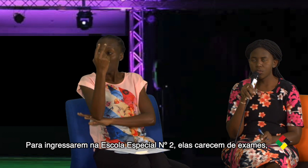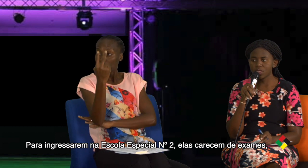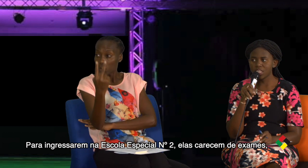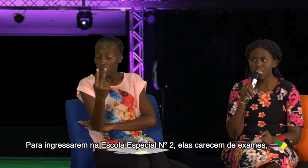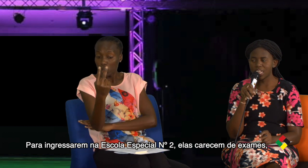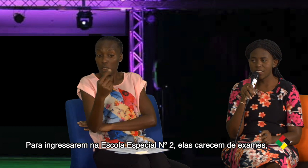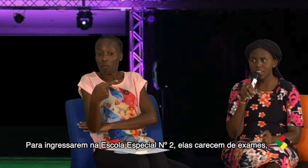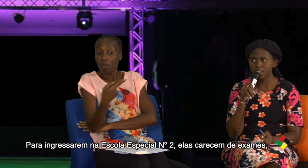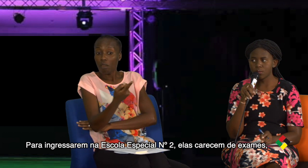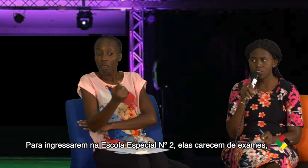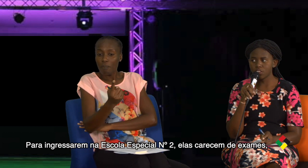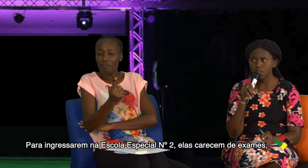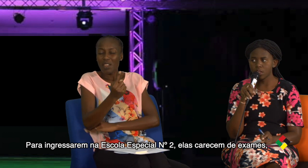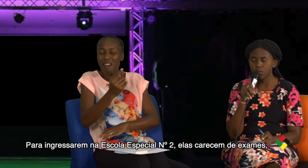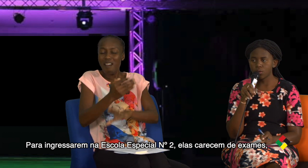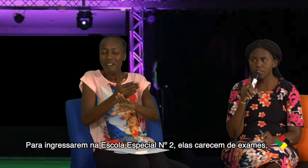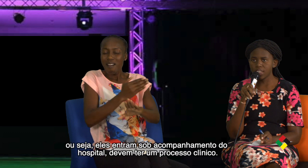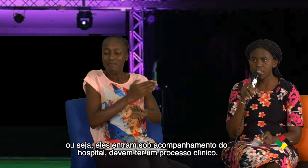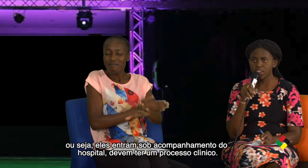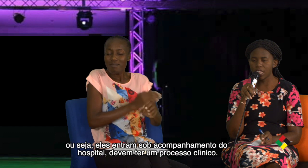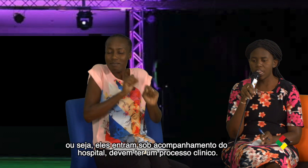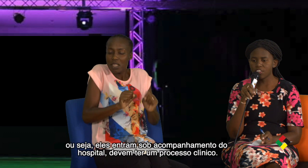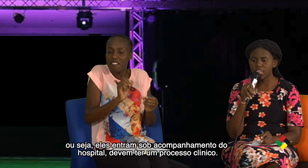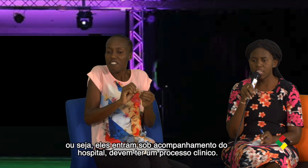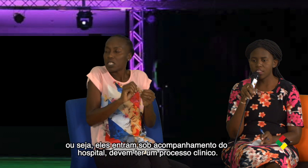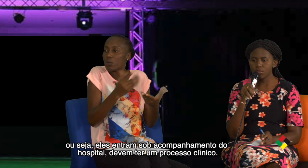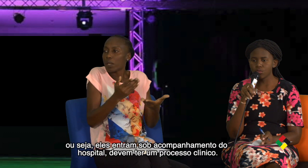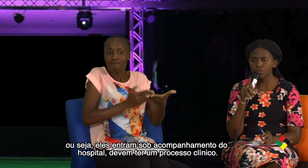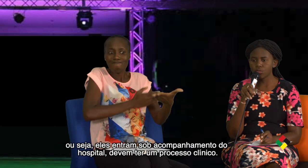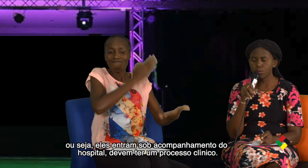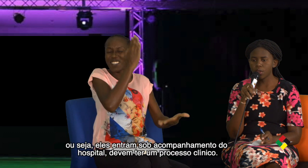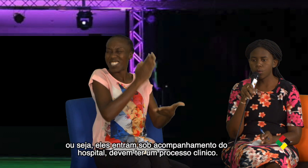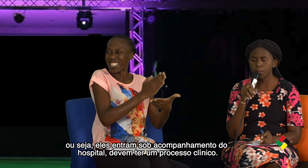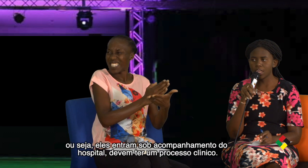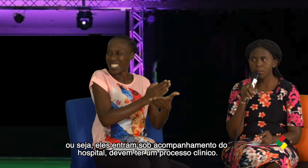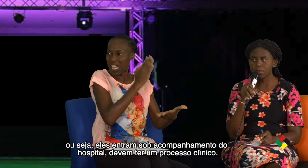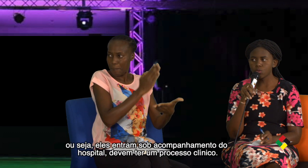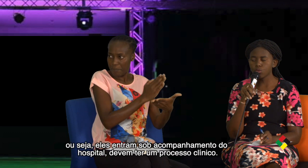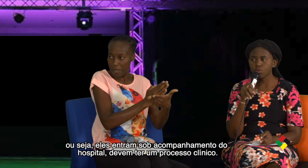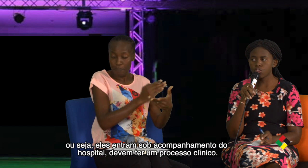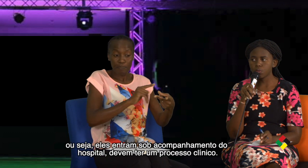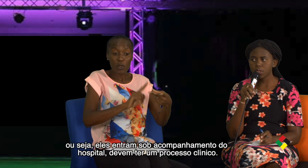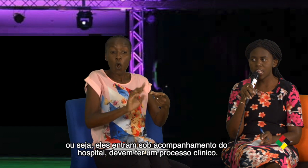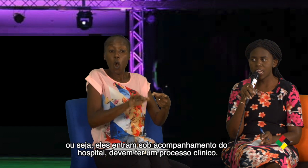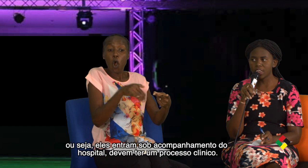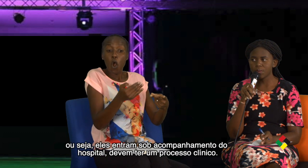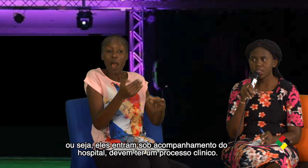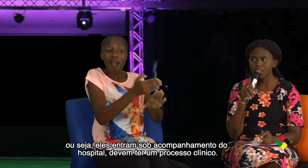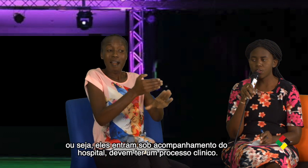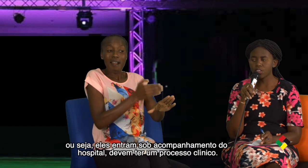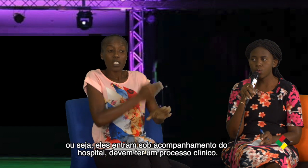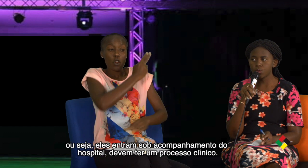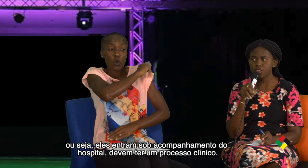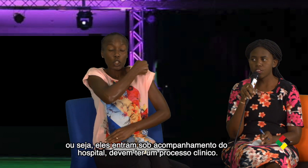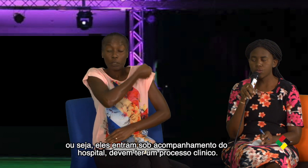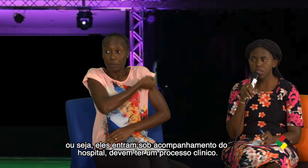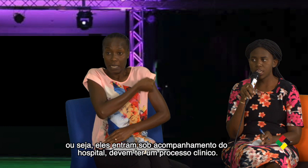de exames. Ou seja, eles entram sob acompanhamento do hospital. Devem ter um processo